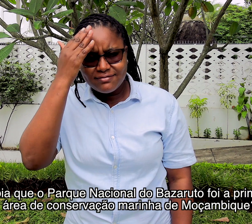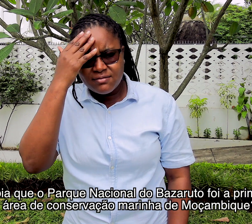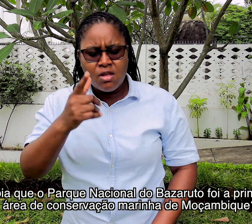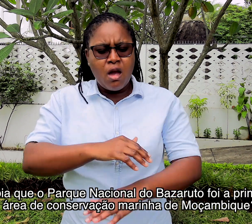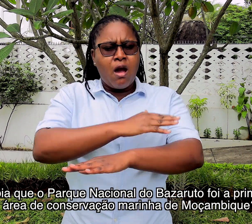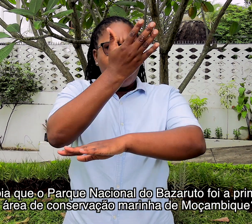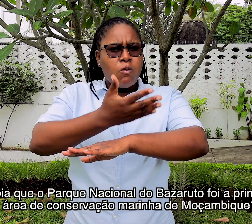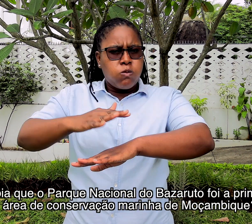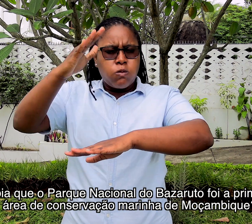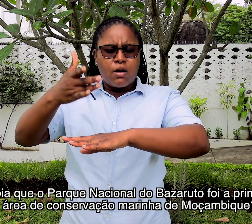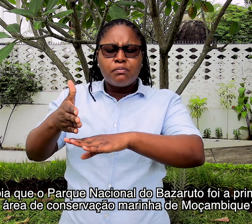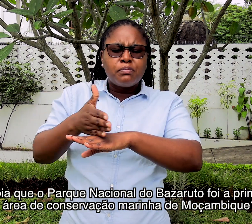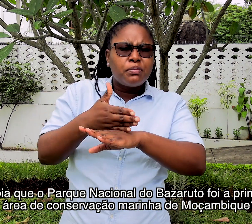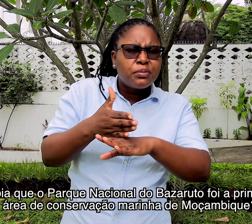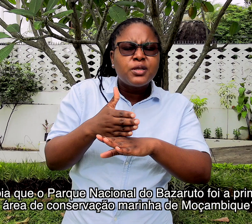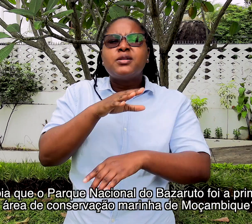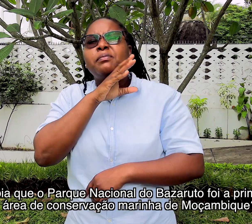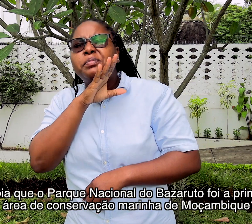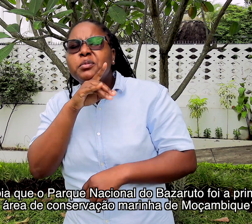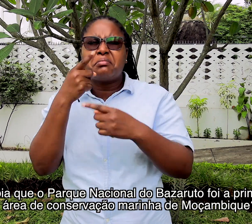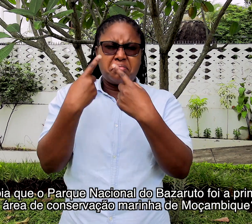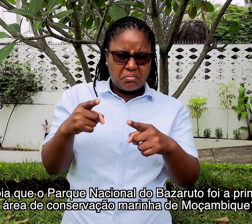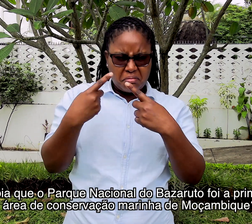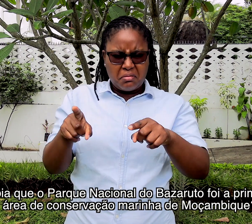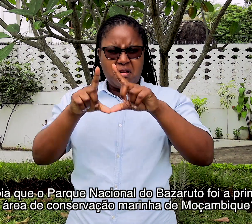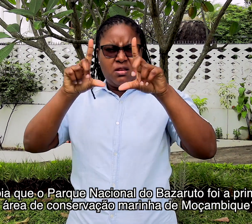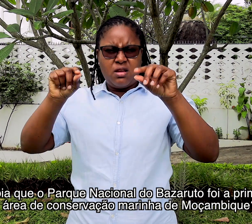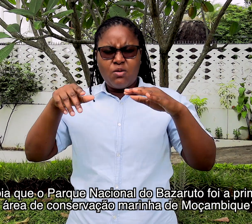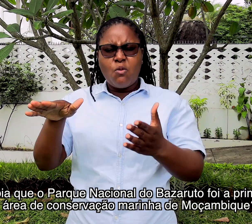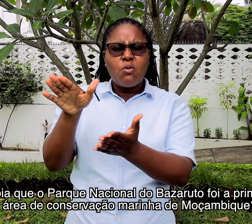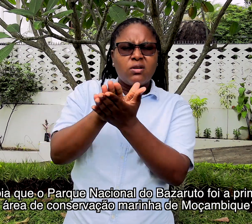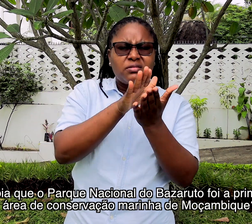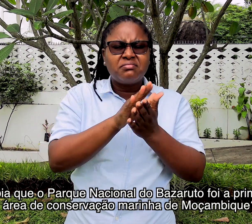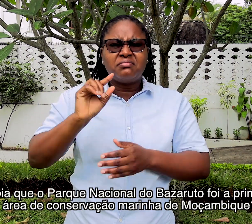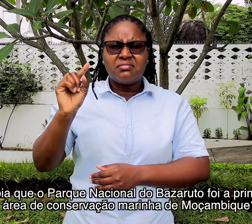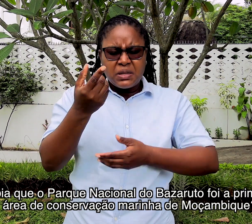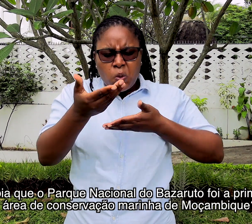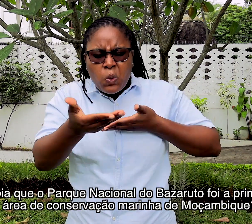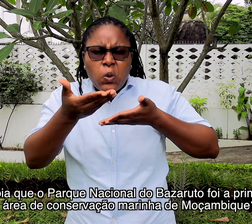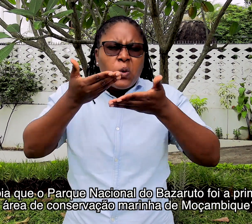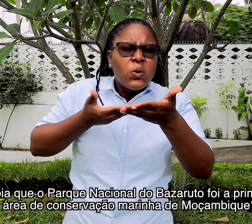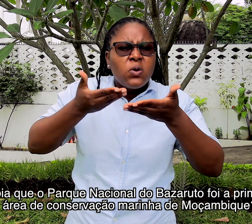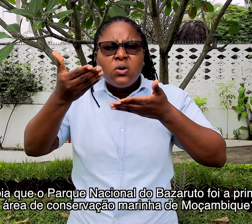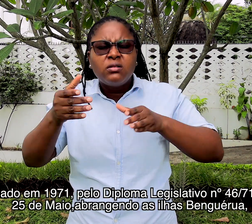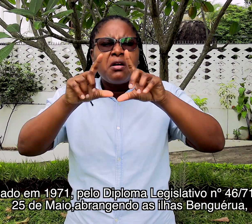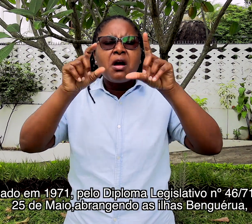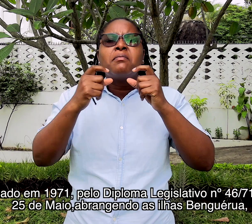Sabia que o Parque Nacional do Bazaruto foi a primeira área de conservação marinha de Moçambique? Criado em